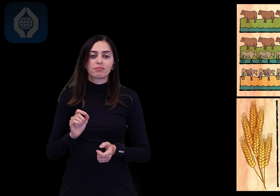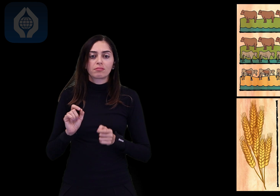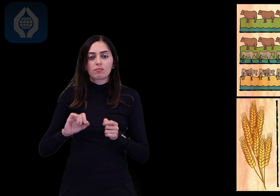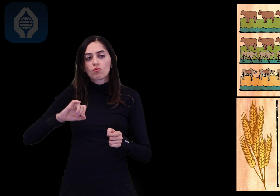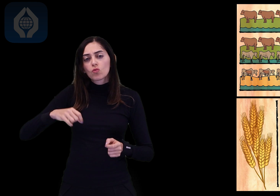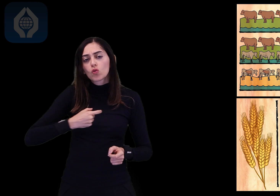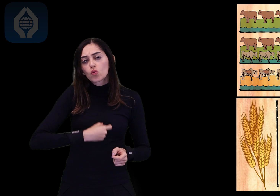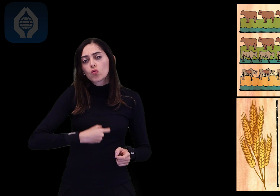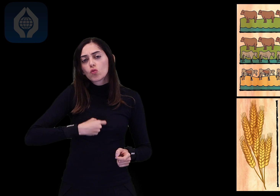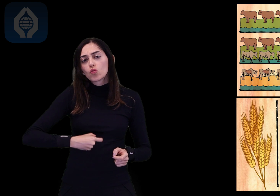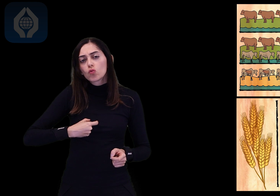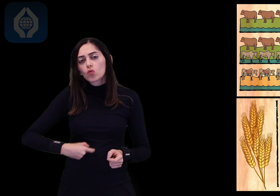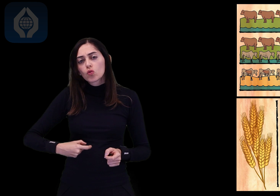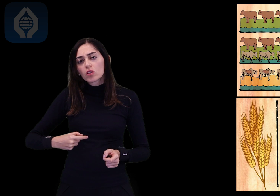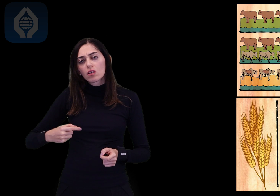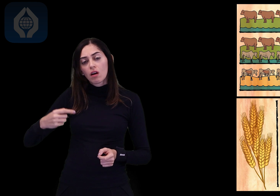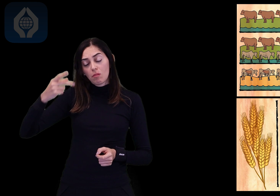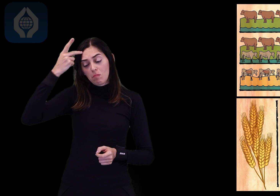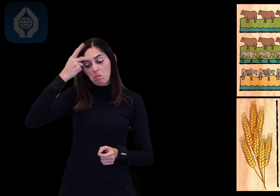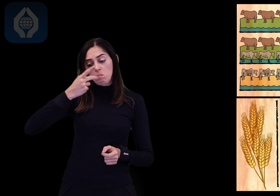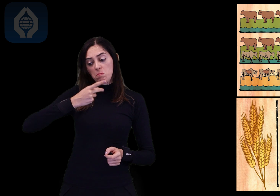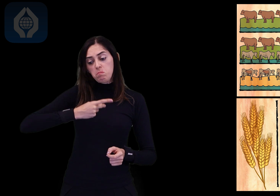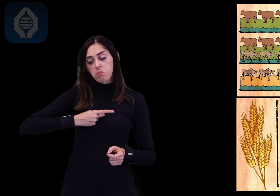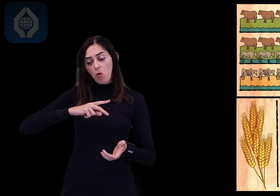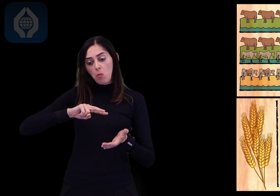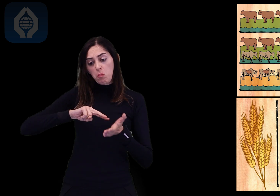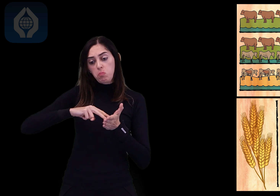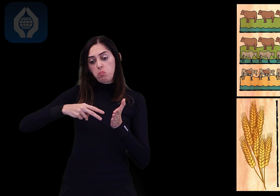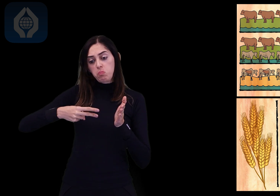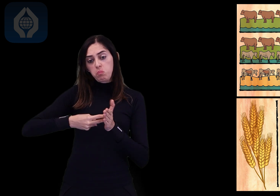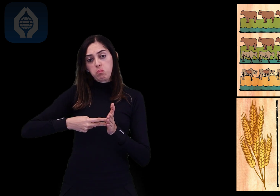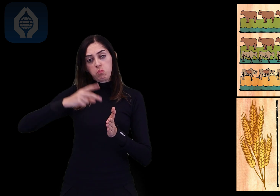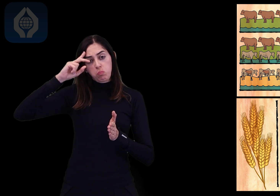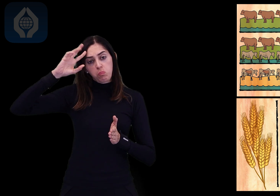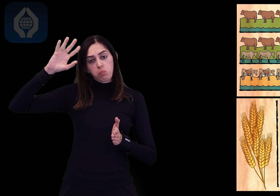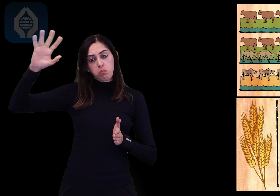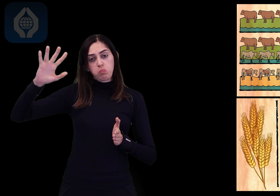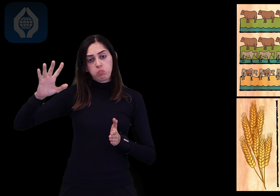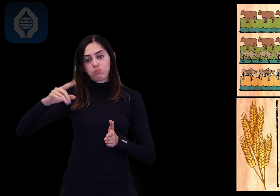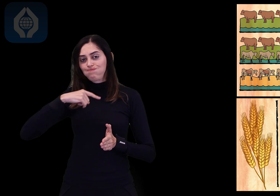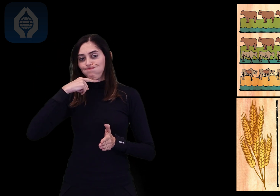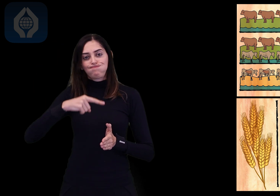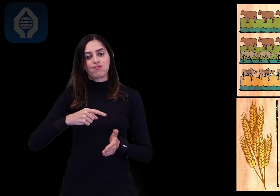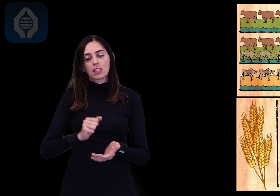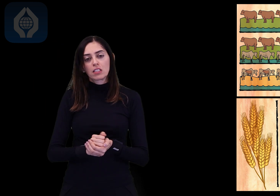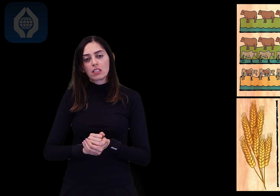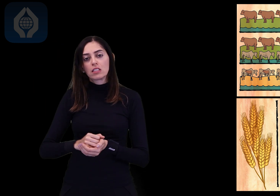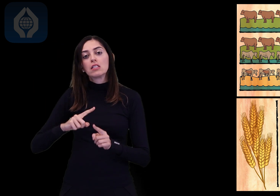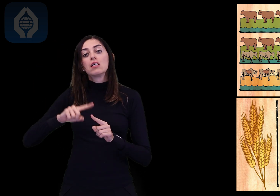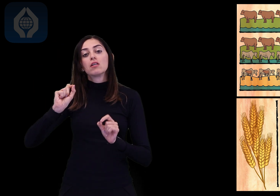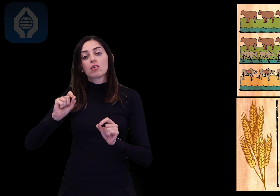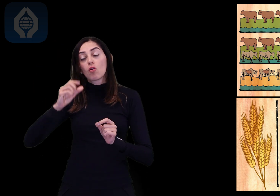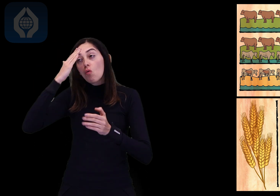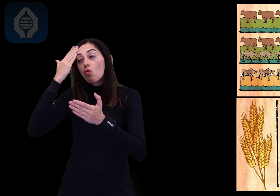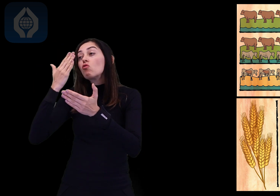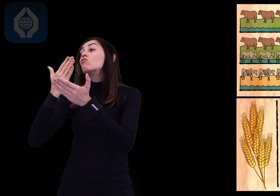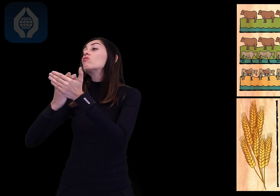José era incapaz de interpretar os sonhos do rei, mas ele confiou no Senhor para dar-lhe a interpretação dos sonhos de Faraó. Deus